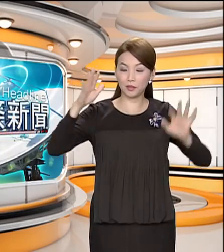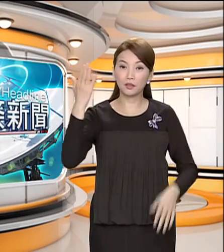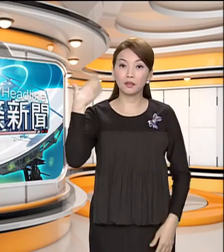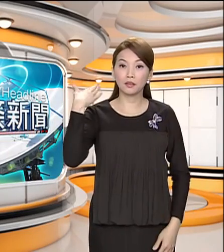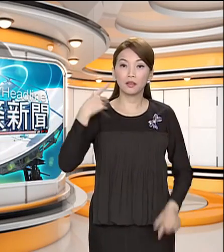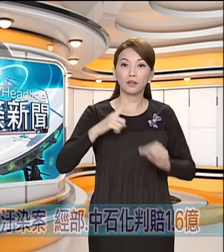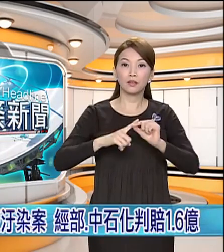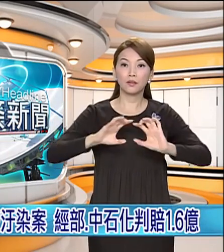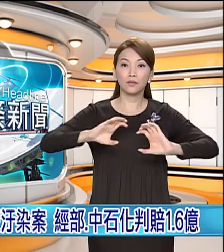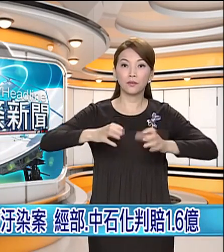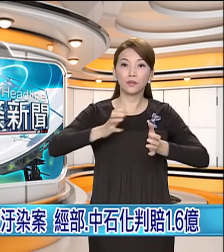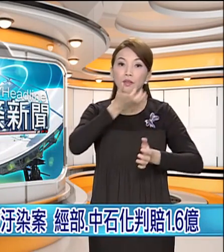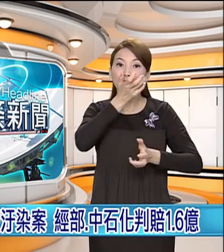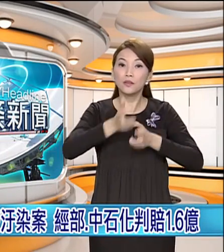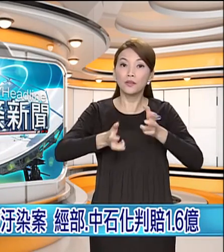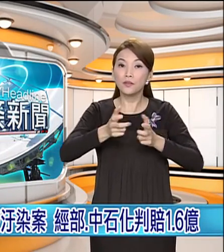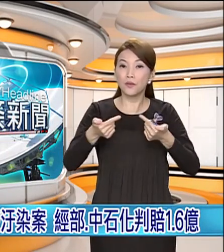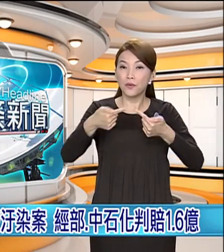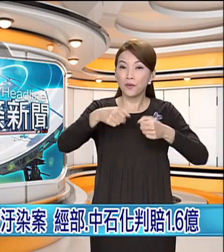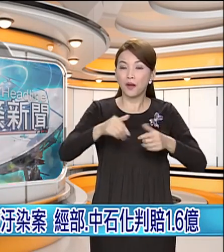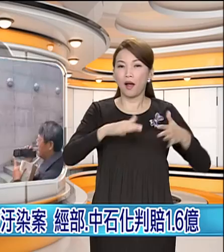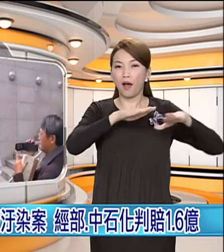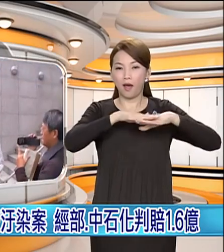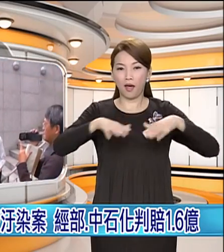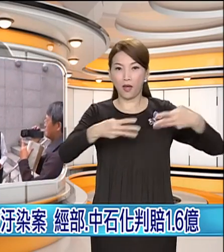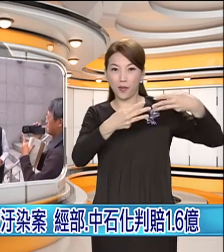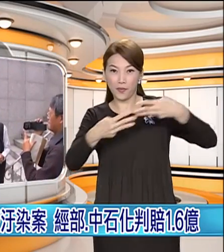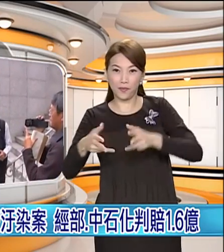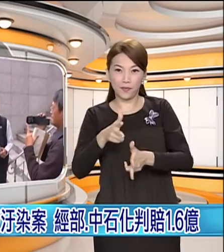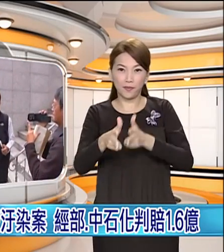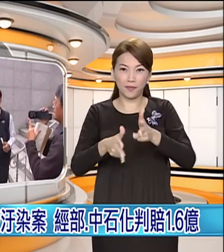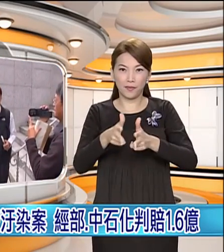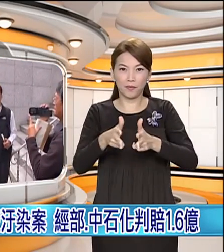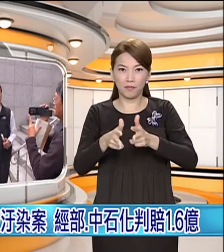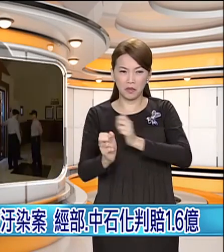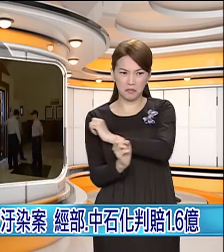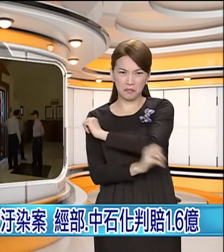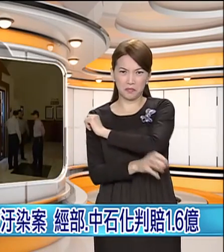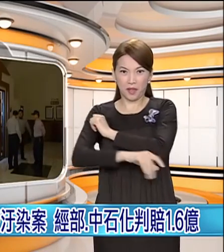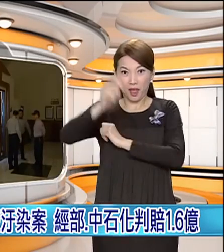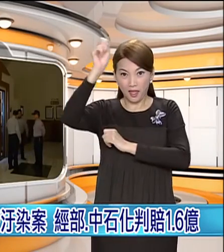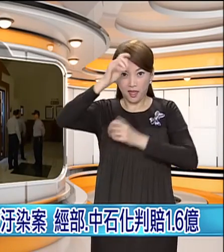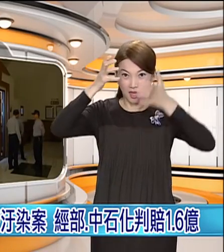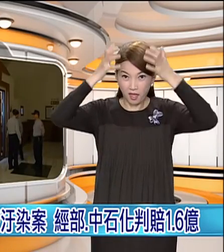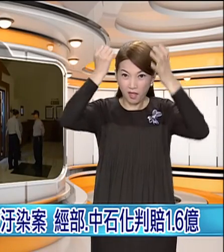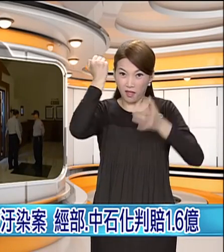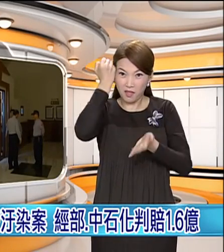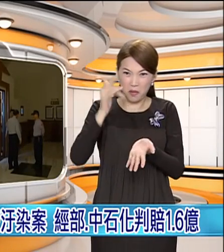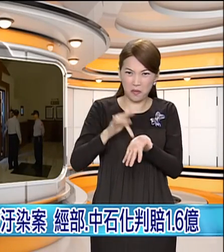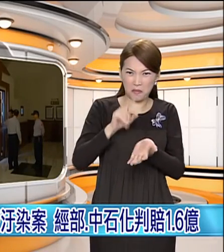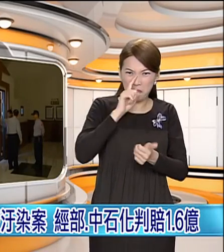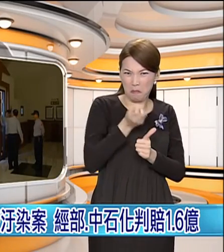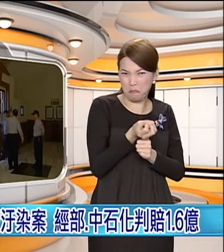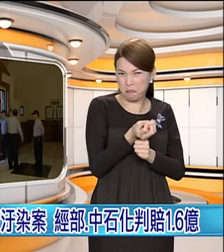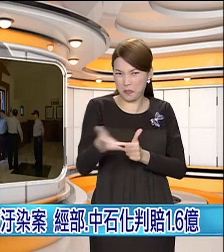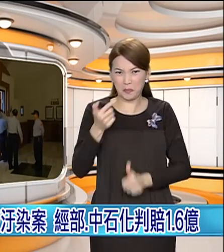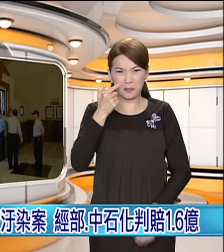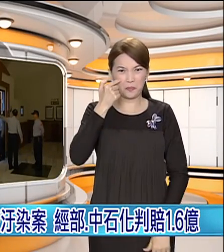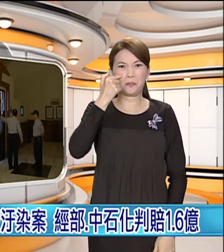到，诉讼长达了7年的中石化安顺厂戴澳星污染案，台南